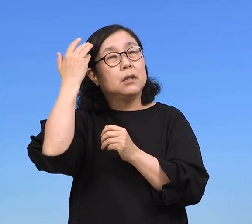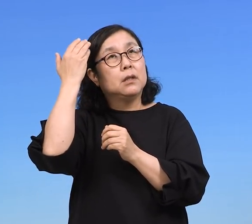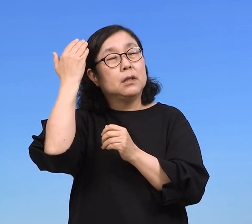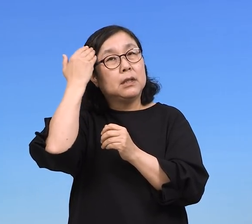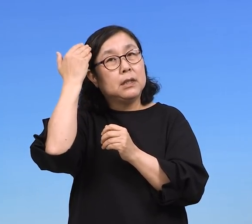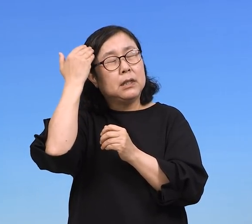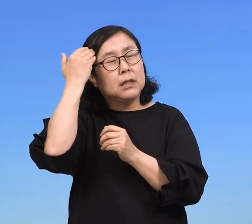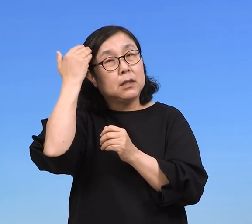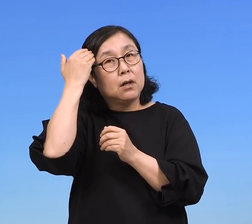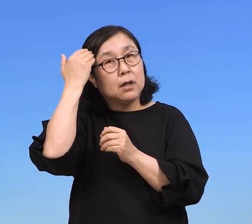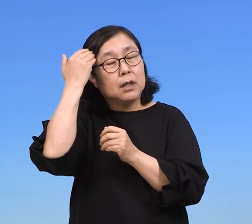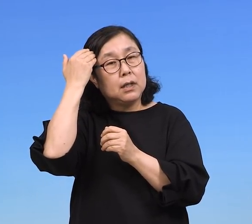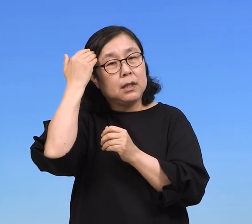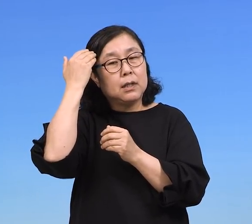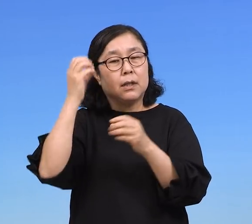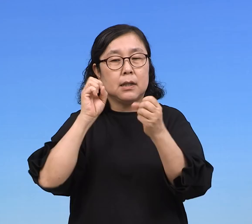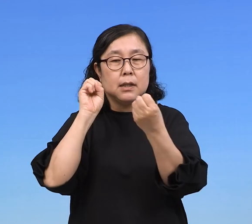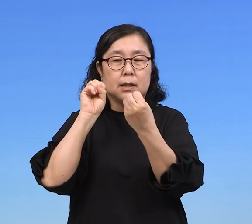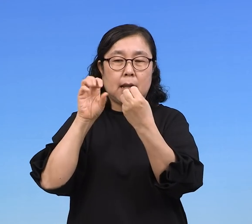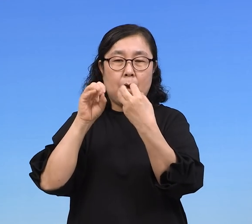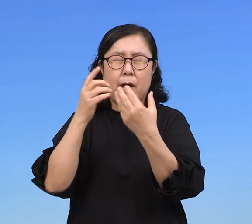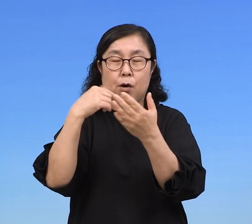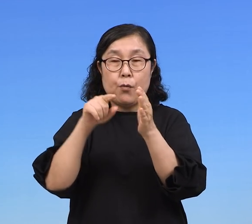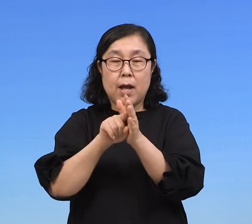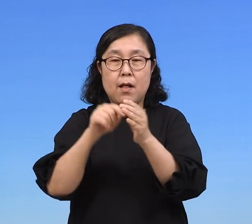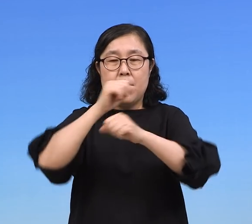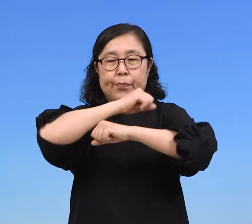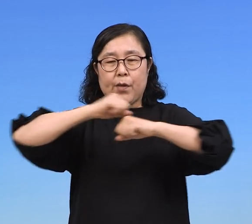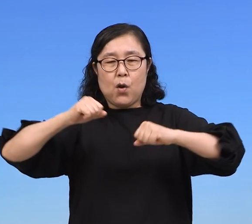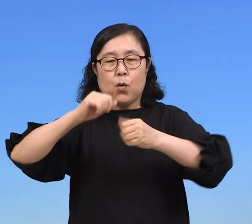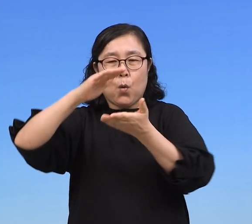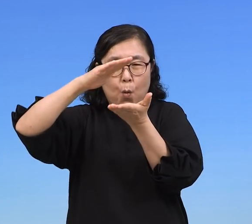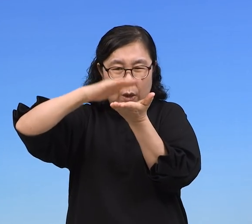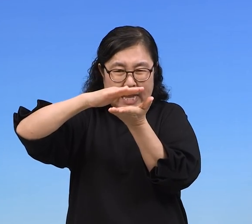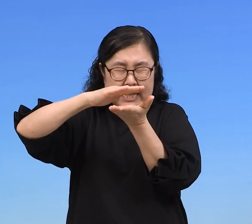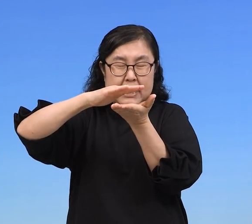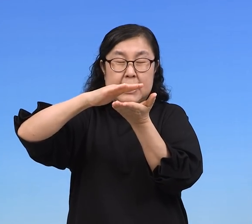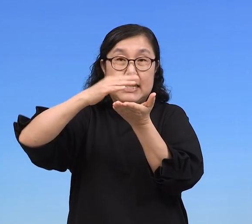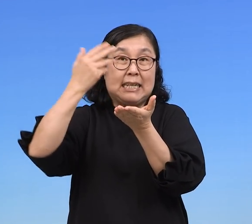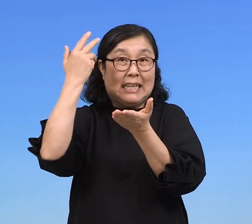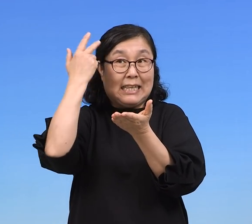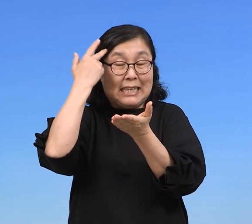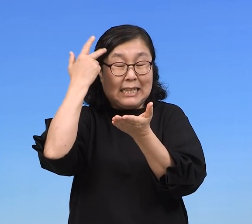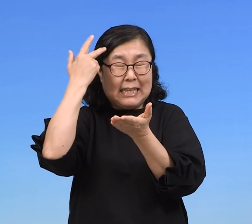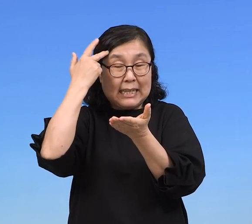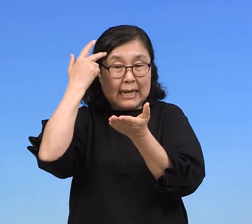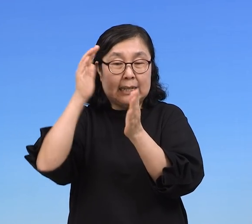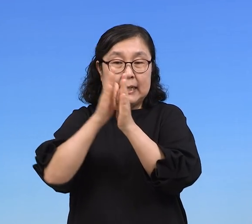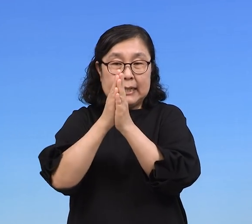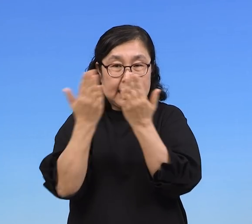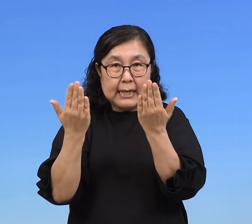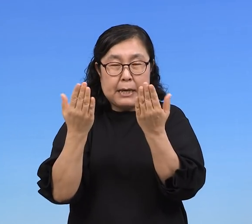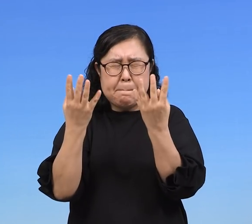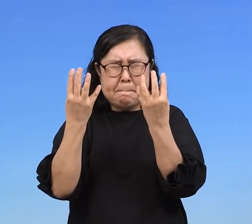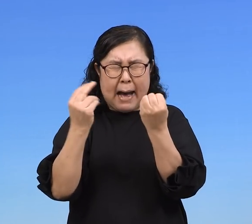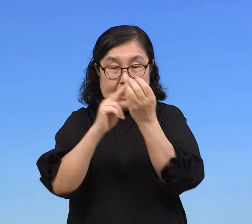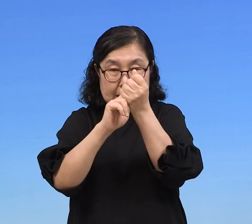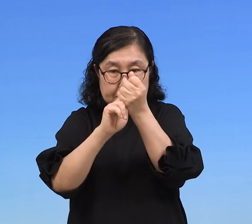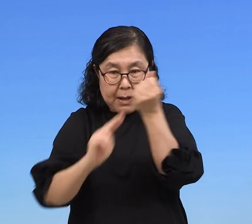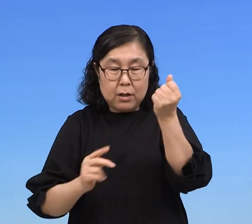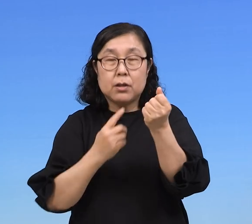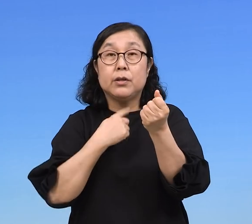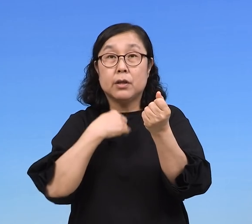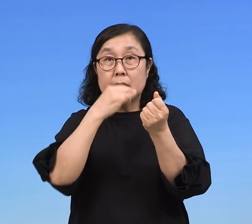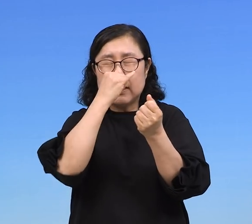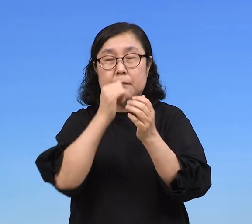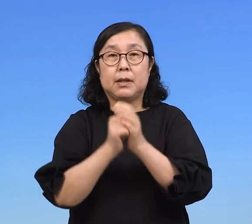지적 대화를 위한 넓고 얕은 지식, 이런 제목의 책이 그 베스트셀러가 돼서 화제가 된 적이 있는데요,